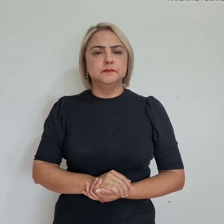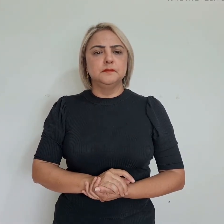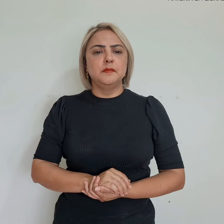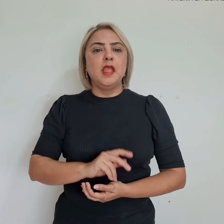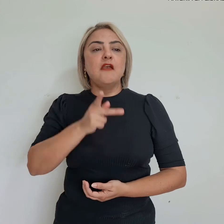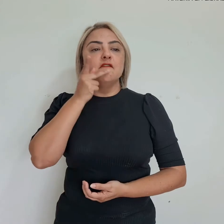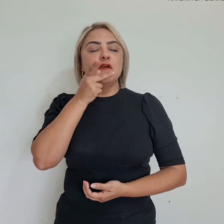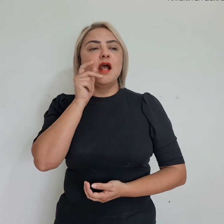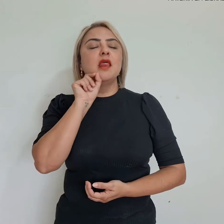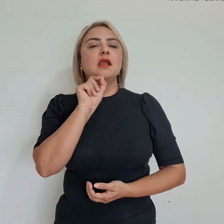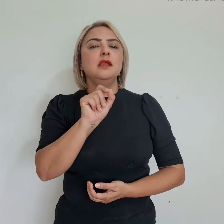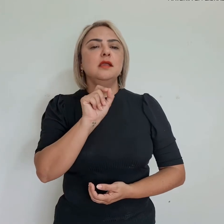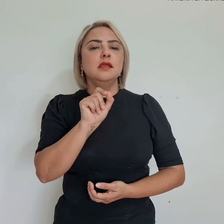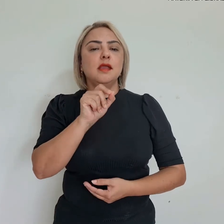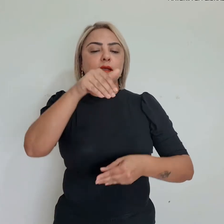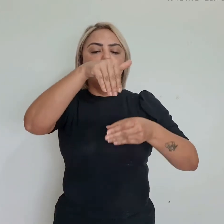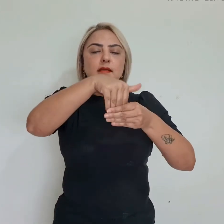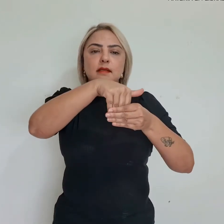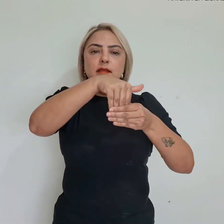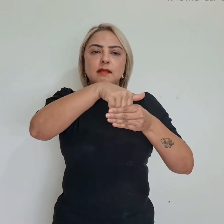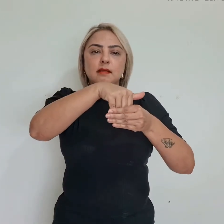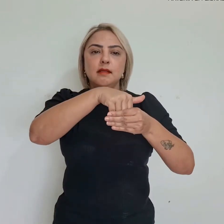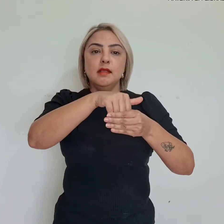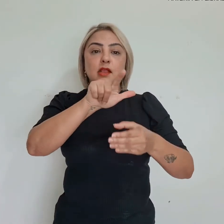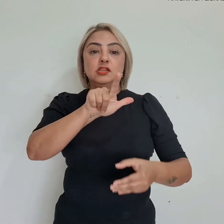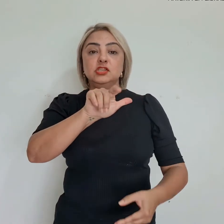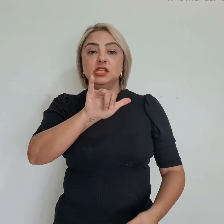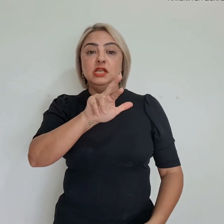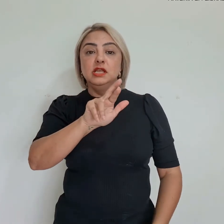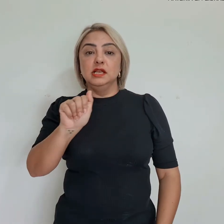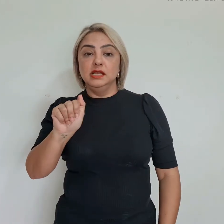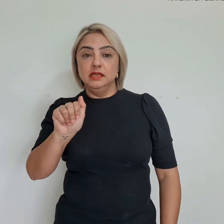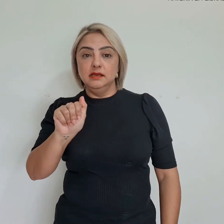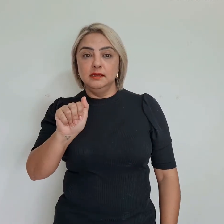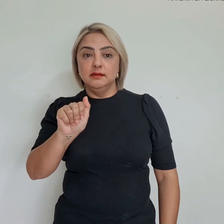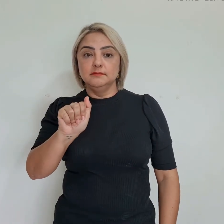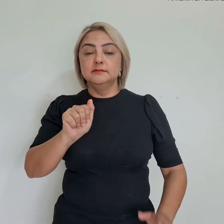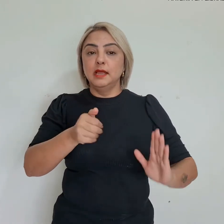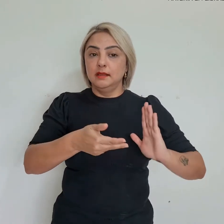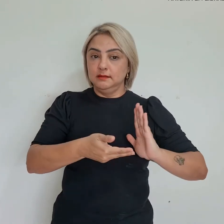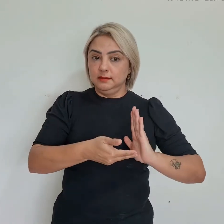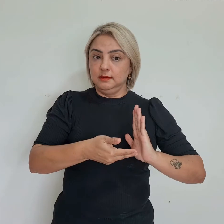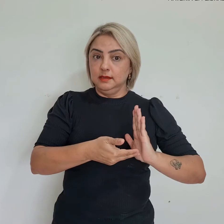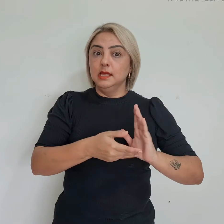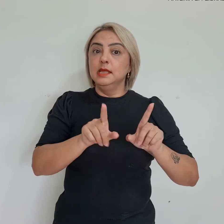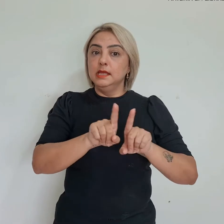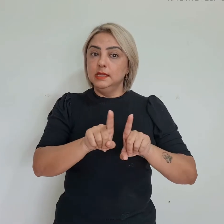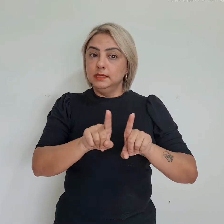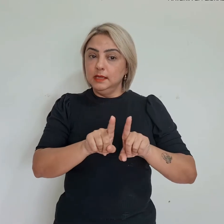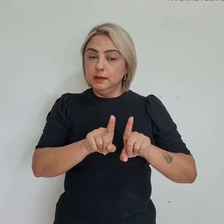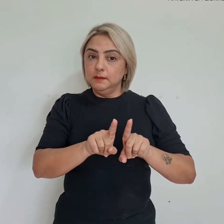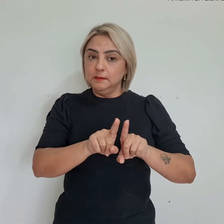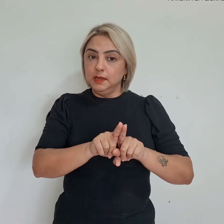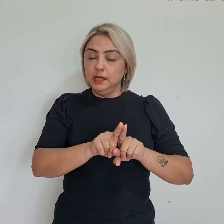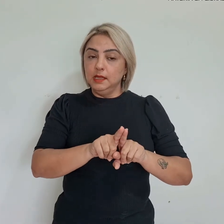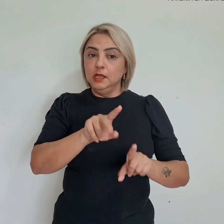CNTE, diz que a eleição do Arthur Lira, PP-AL, e de Ricardo